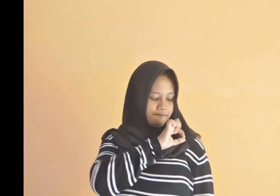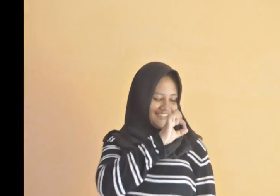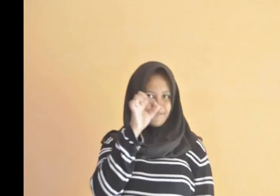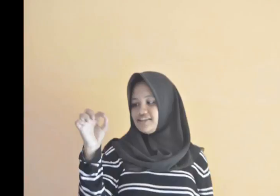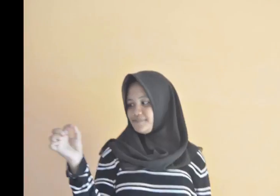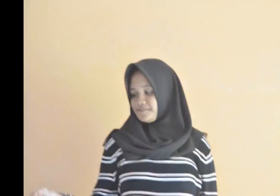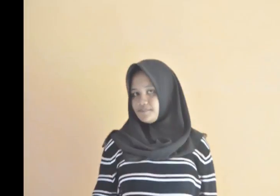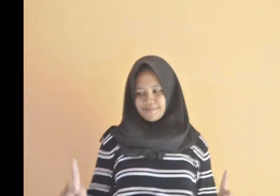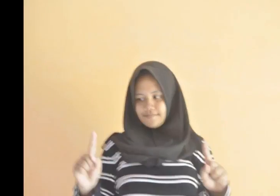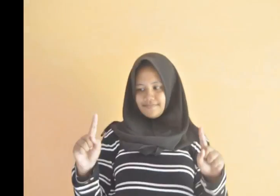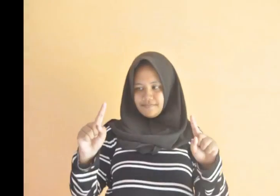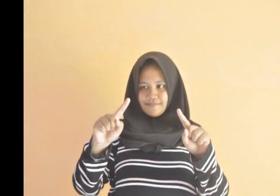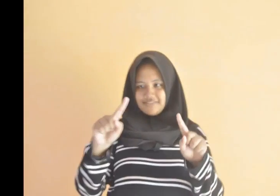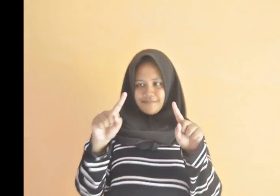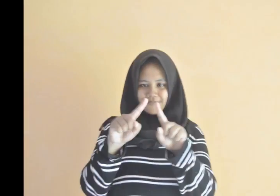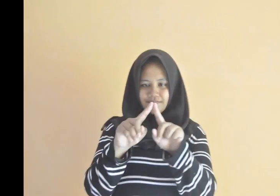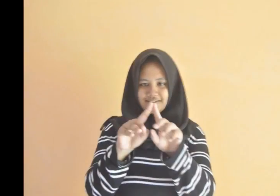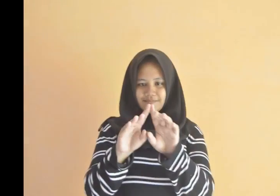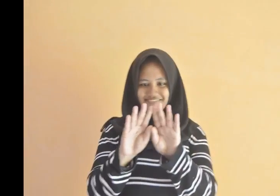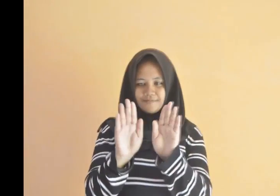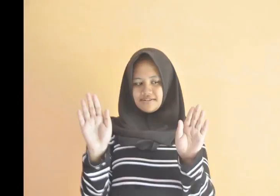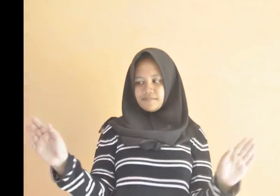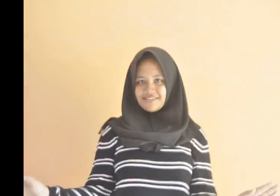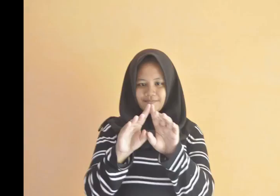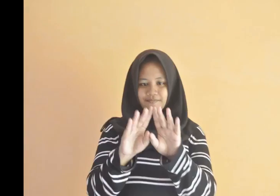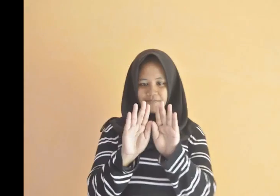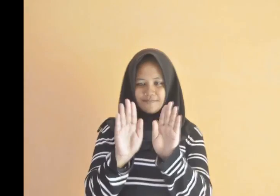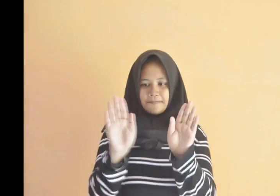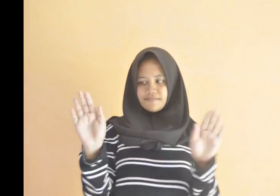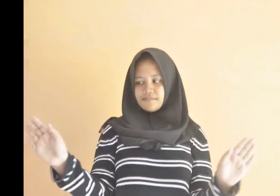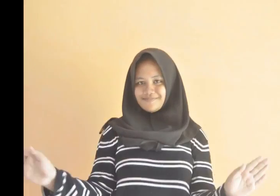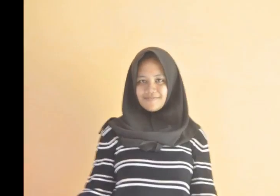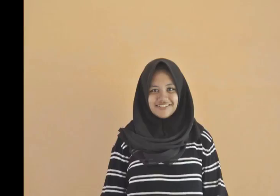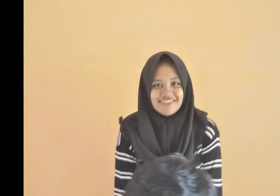Adakah tiada bertemu akan